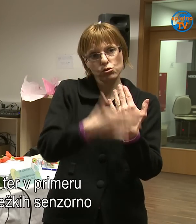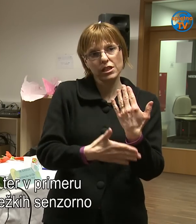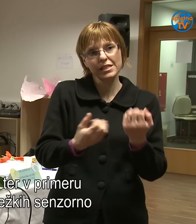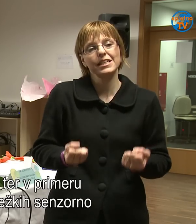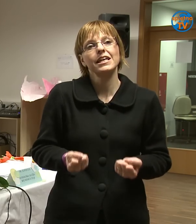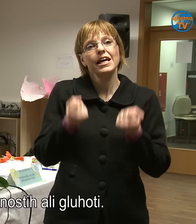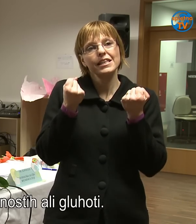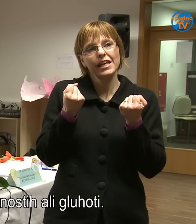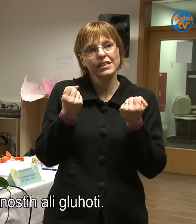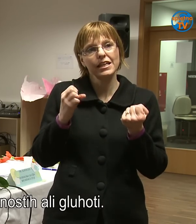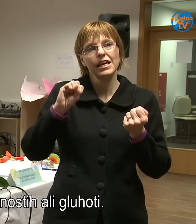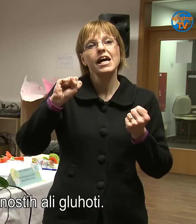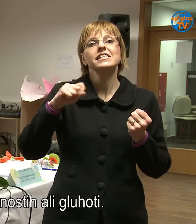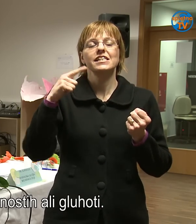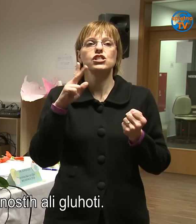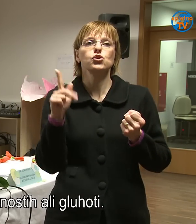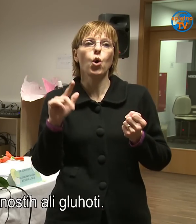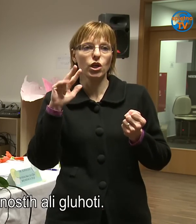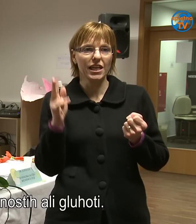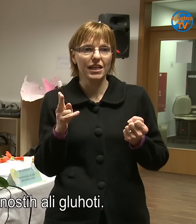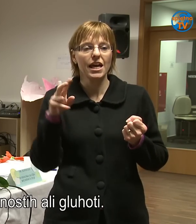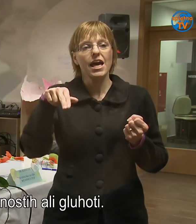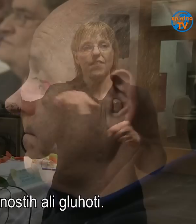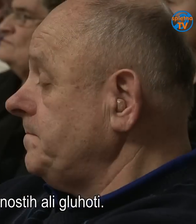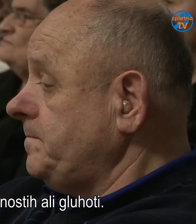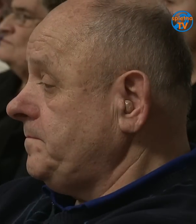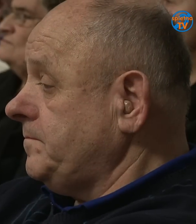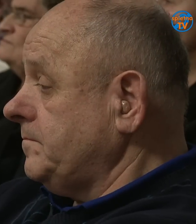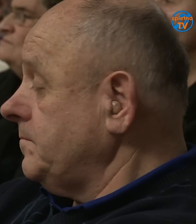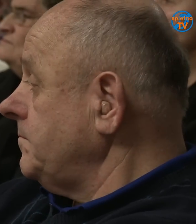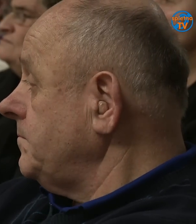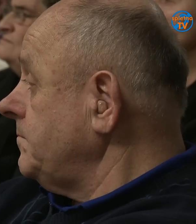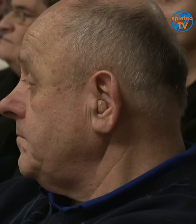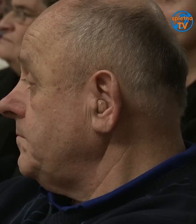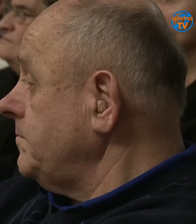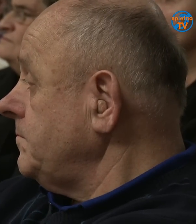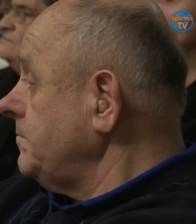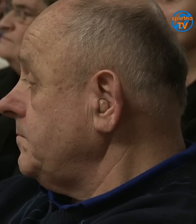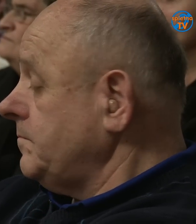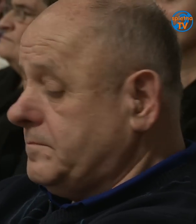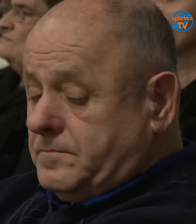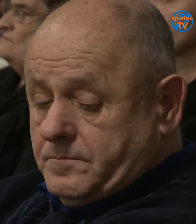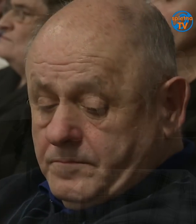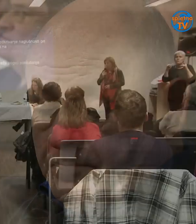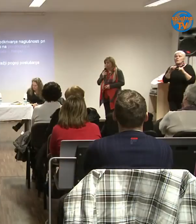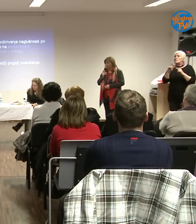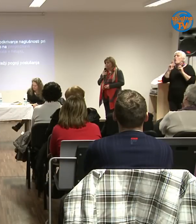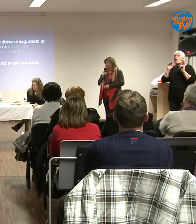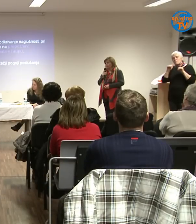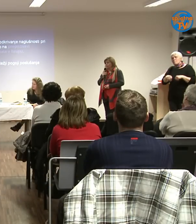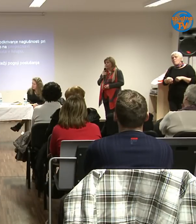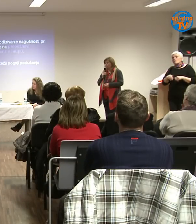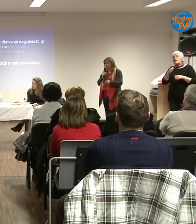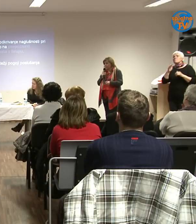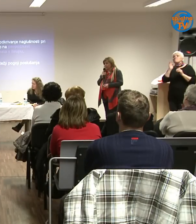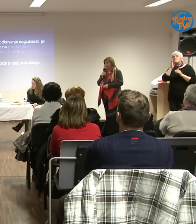težkih senzorino-nevralnih naglušnosti ali gluhot. Teče od začetka naglušnosti že kar dobrih